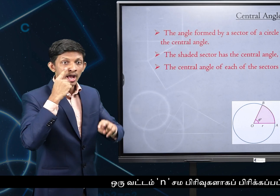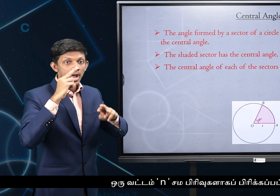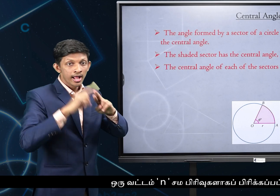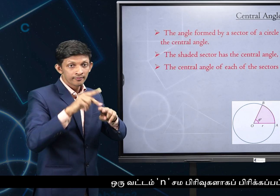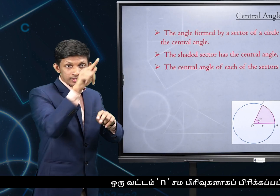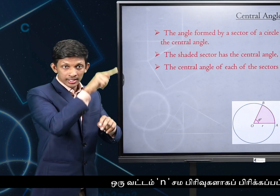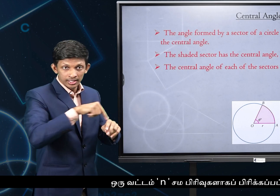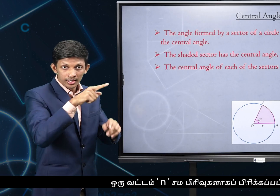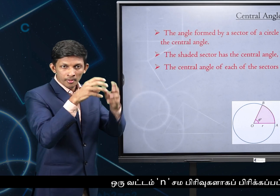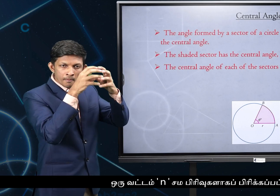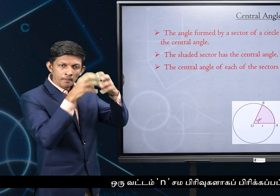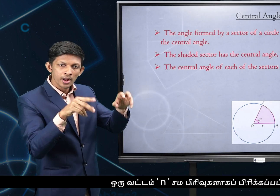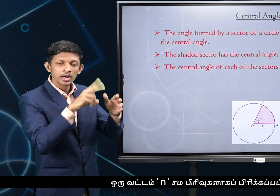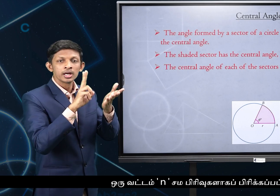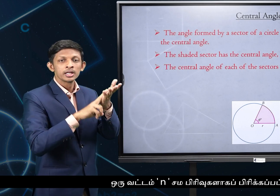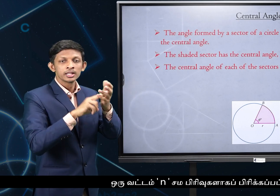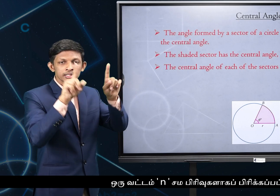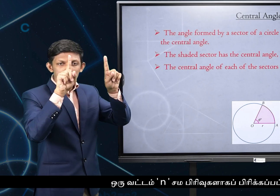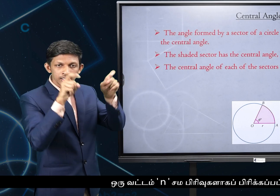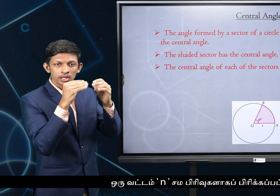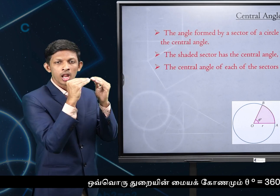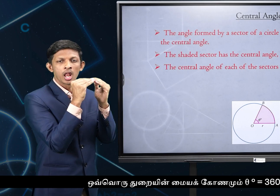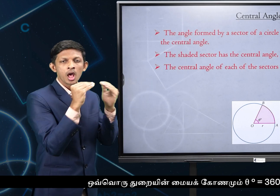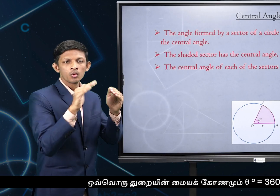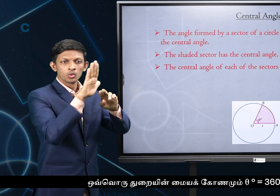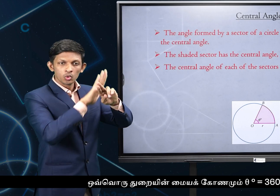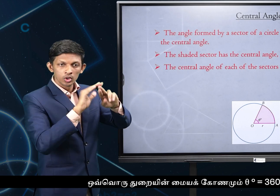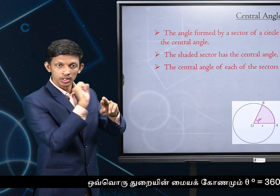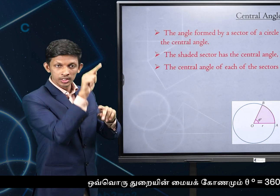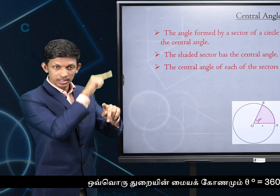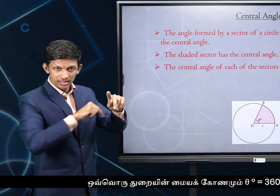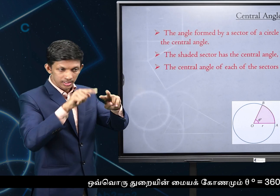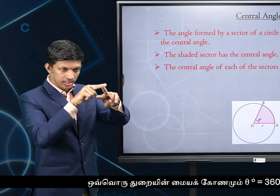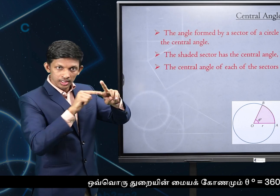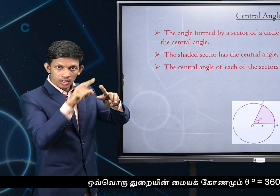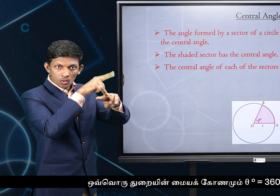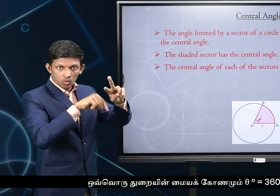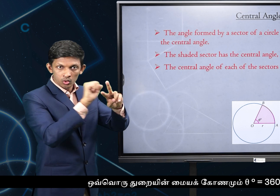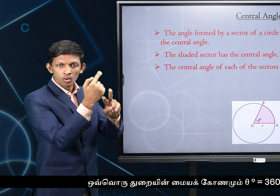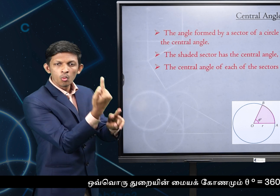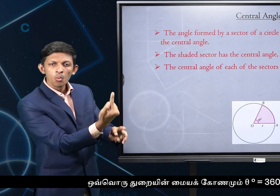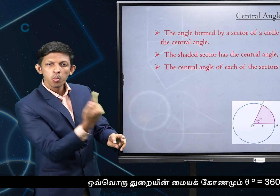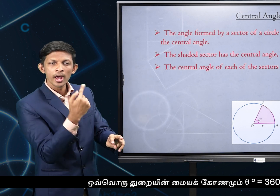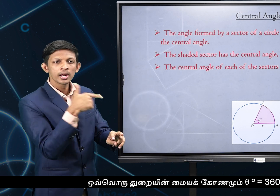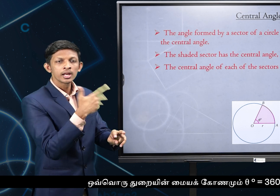சம பிரிவுகளாக பிரிக்கப்படலாம். ஒவ்வொரு துறையின் மைய கோணமும் தீட்டா டிகிரி